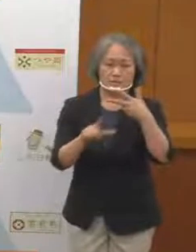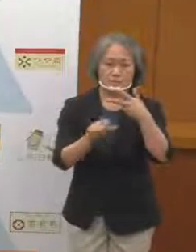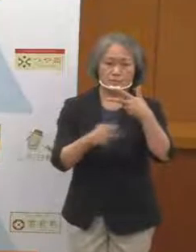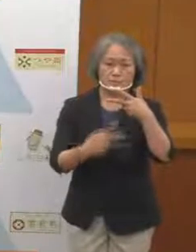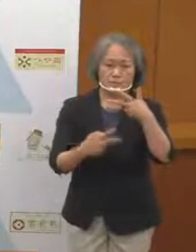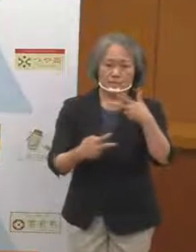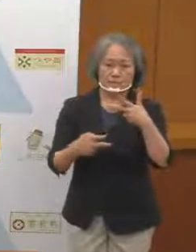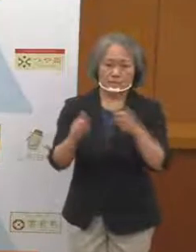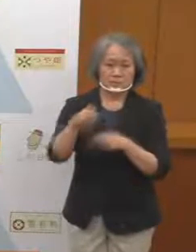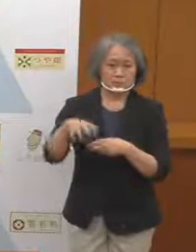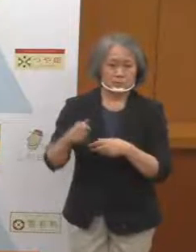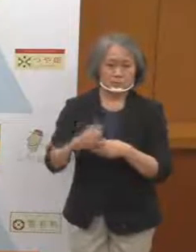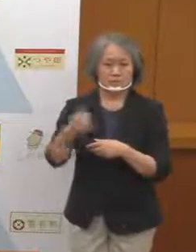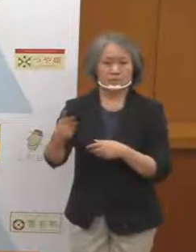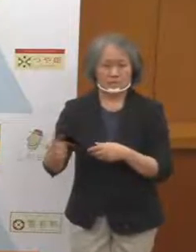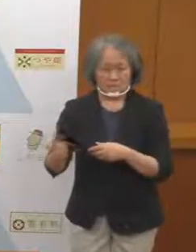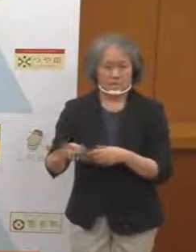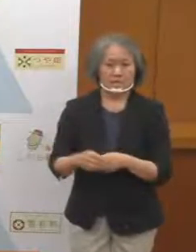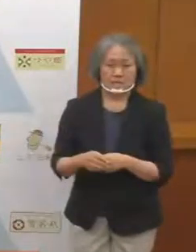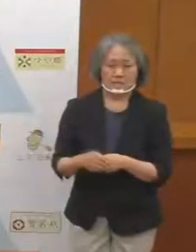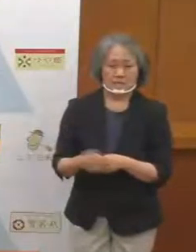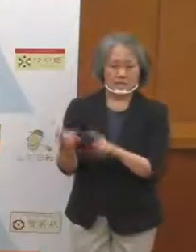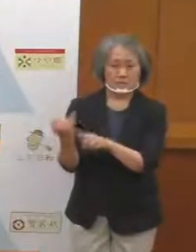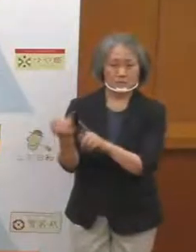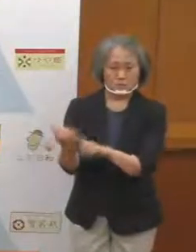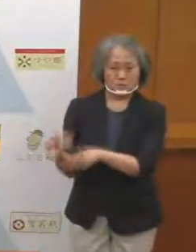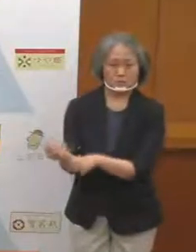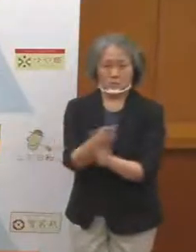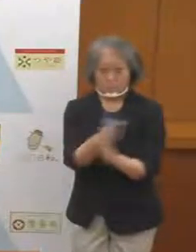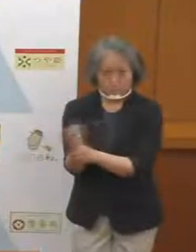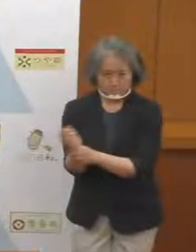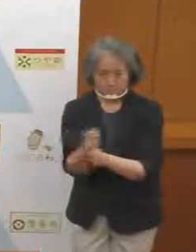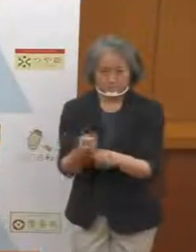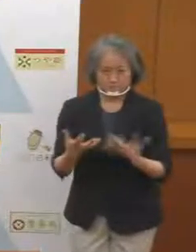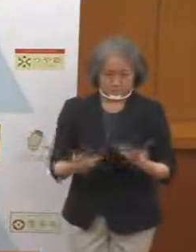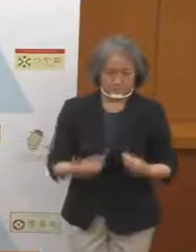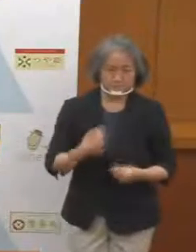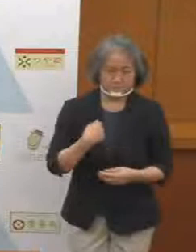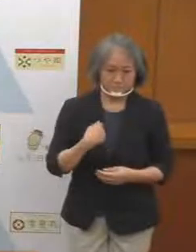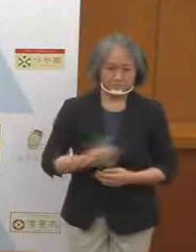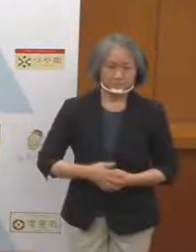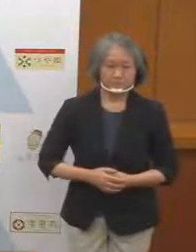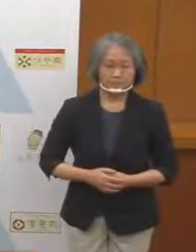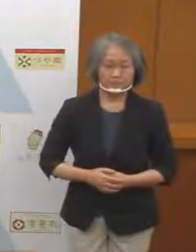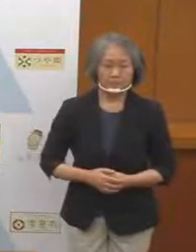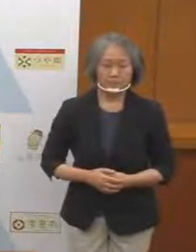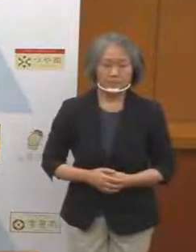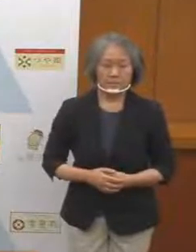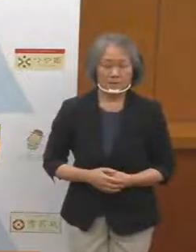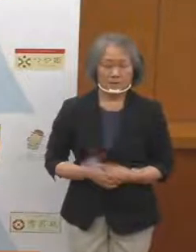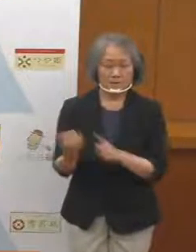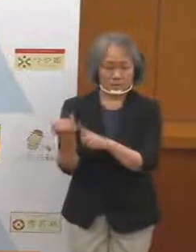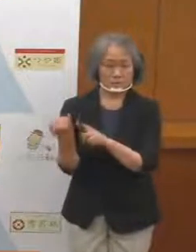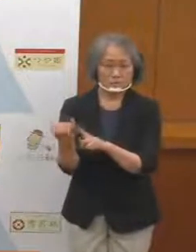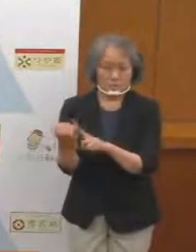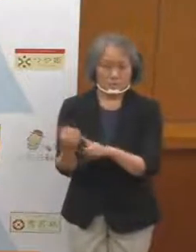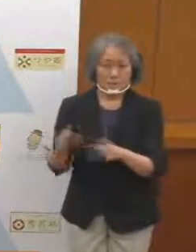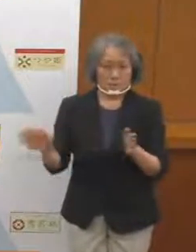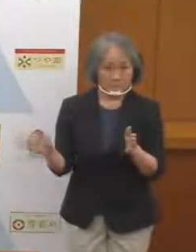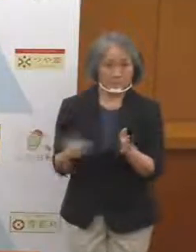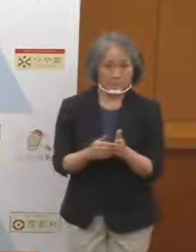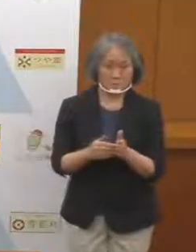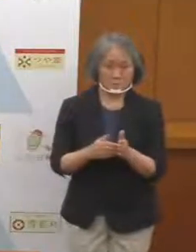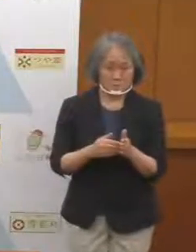し船山さんを激励させていただきました船山さんにはこれまでの知事